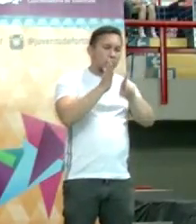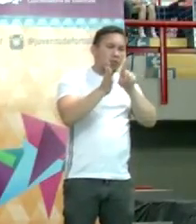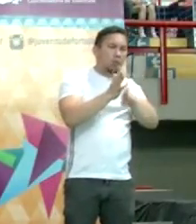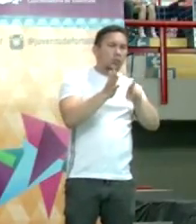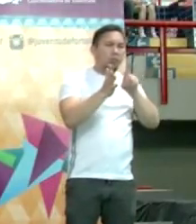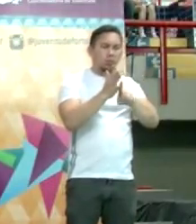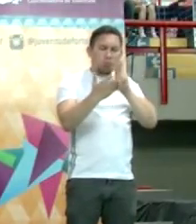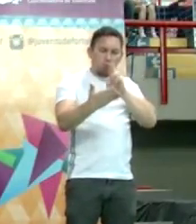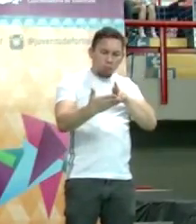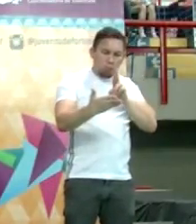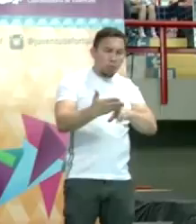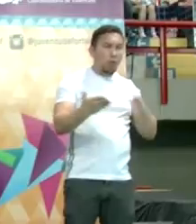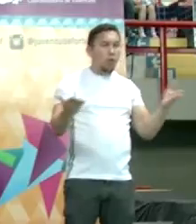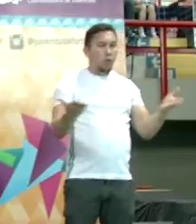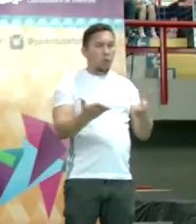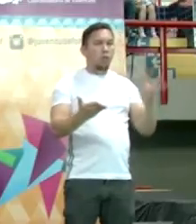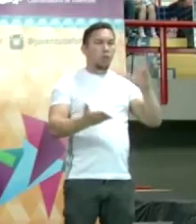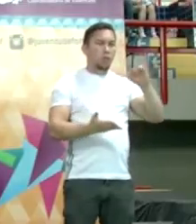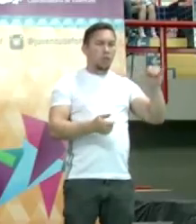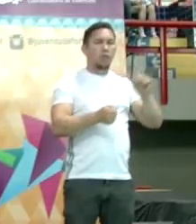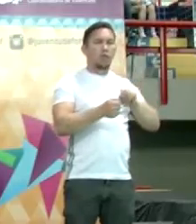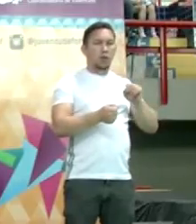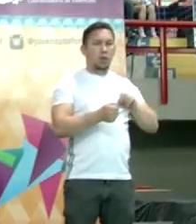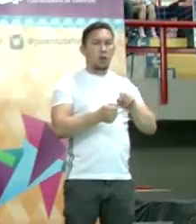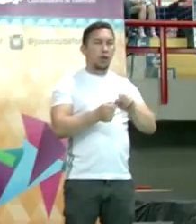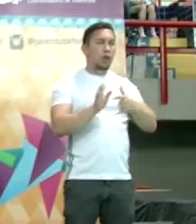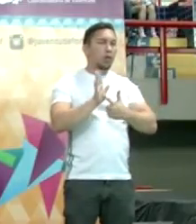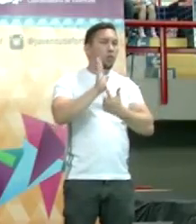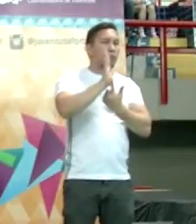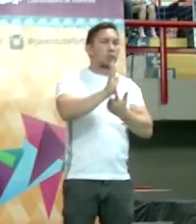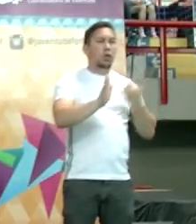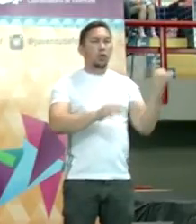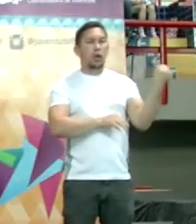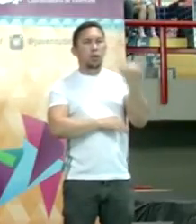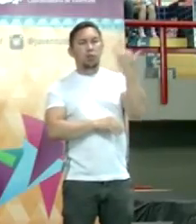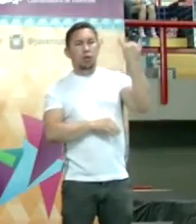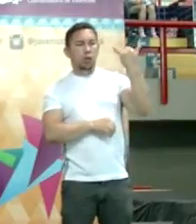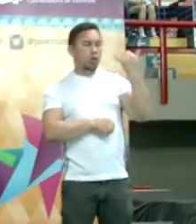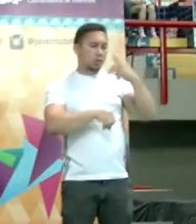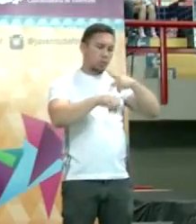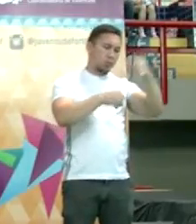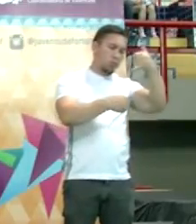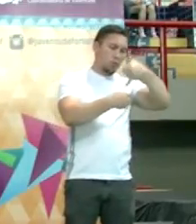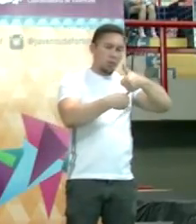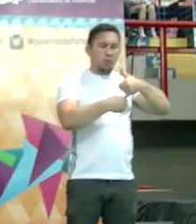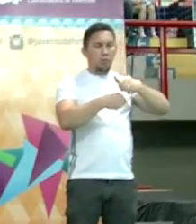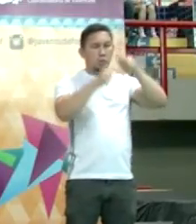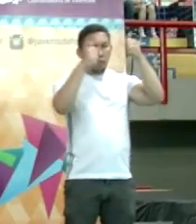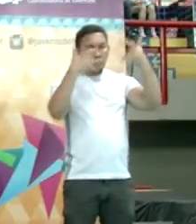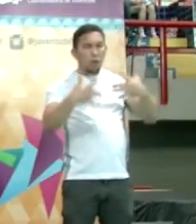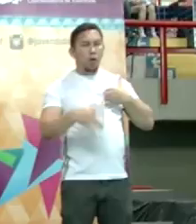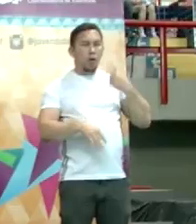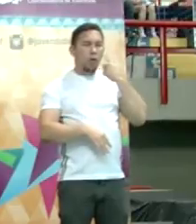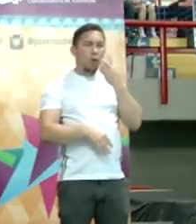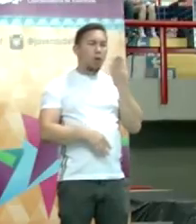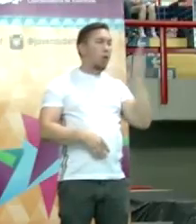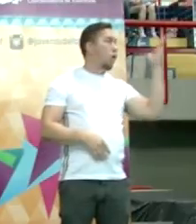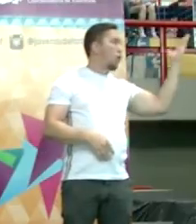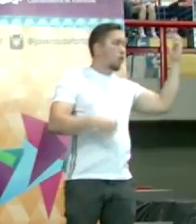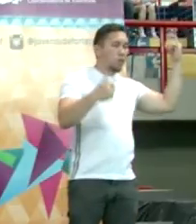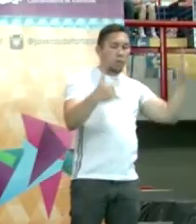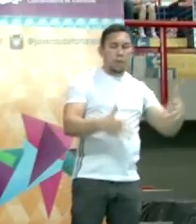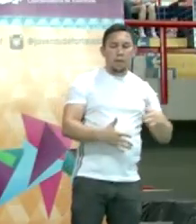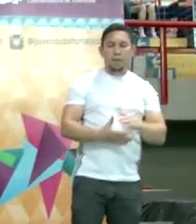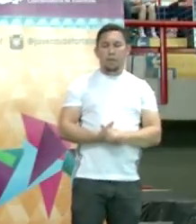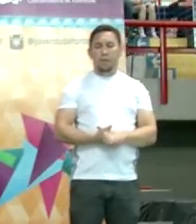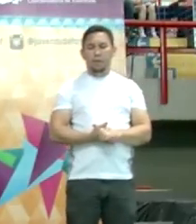exercício. A gente vai fazer isso hoje, sem dúvida nenhuma. Para mostrar a importância do petróleo, você dá uma olhadinha aí no slide, que diz o seguinte: